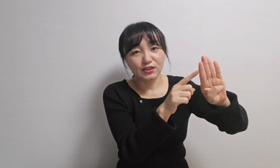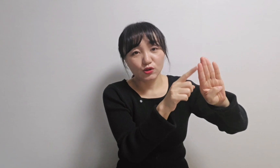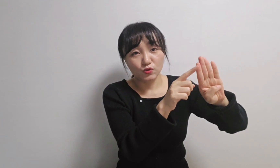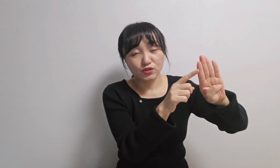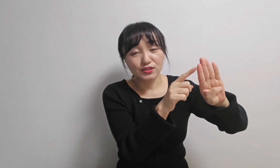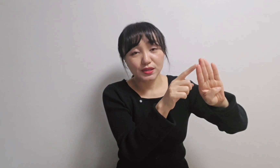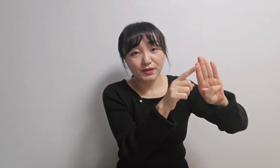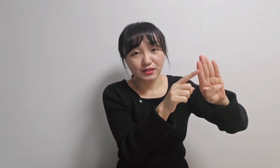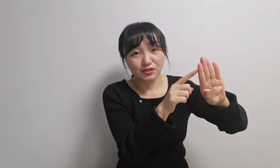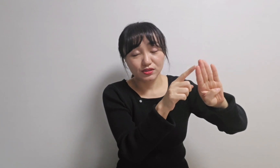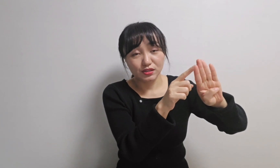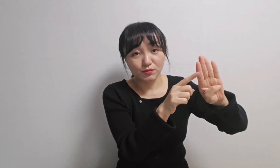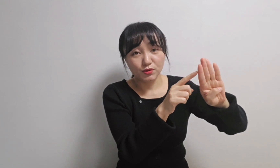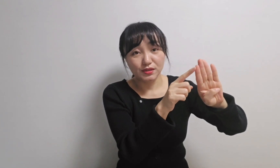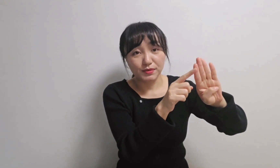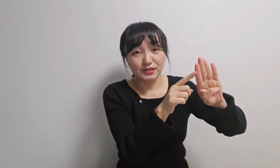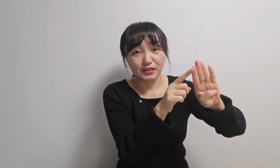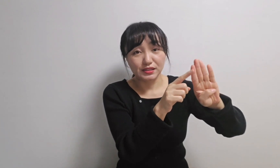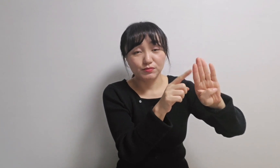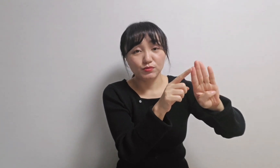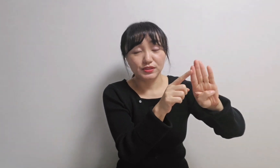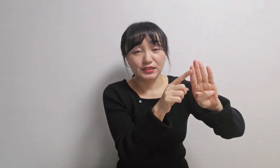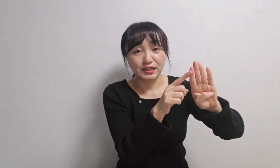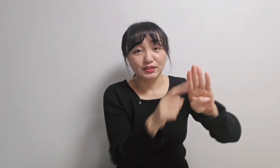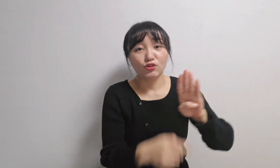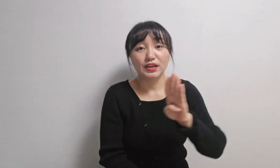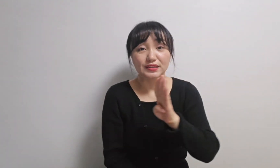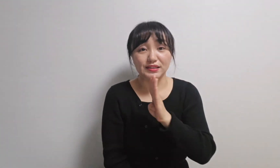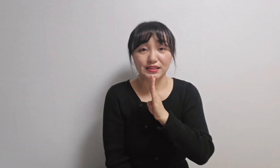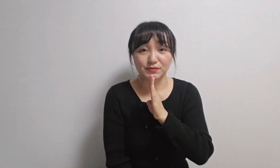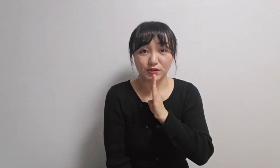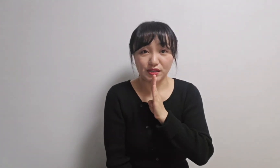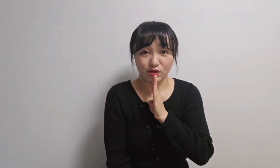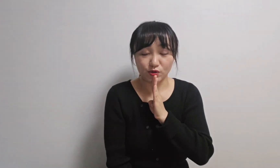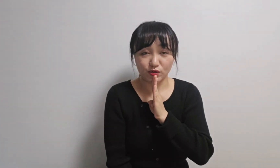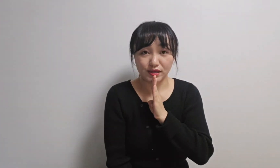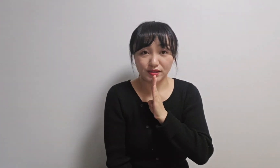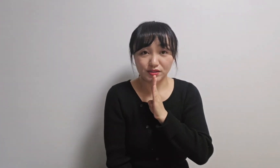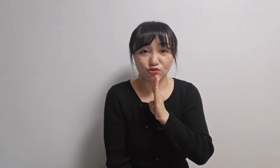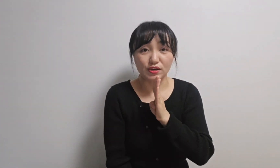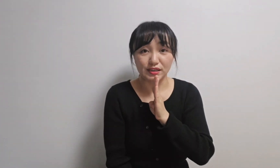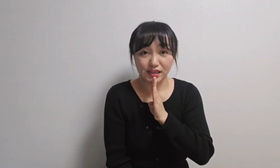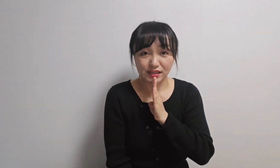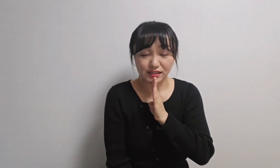검지 첫째 마디 있죠? 제일 첫 번째 마디 그 부분을 갖다가 턱에 갖다 대시면 돼요. 이렇게 중앙에.